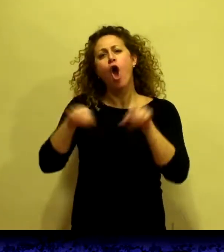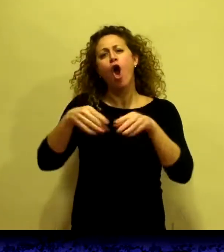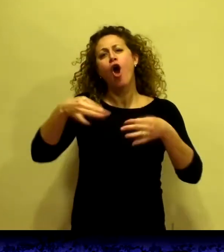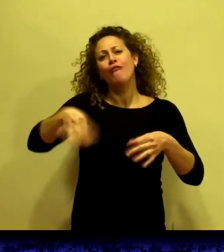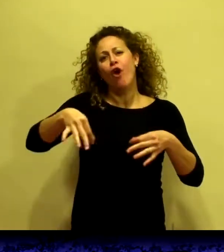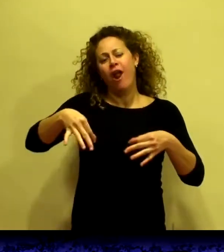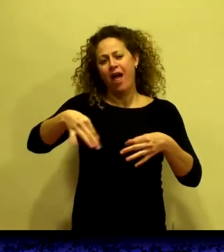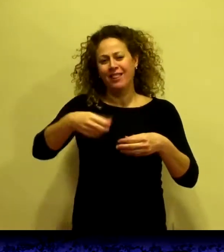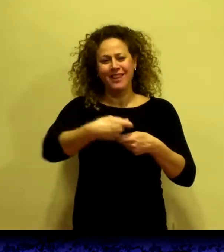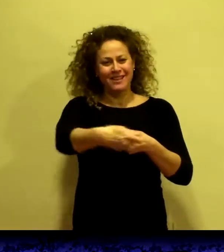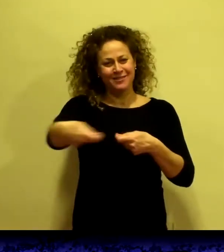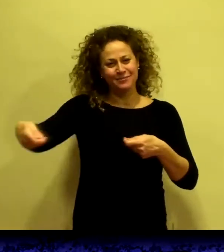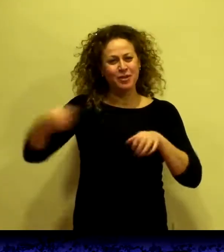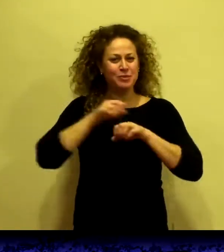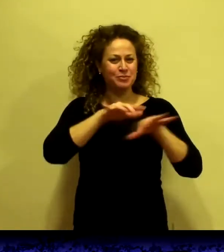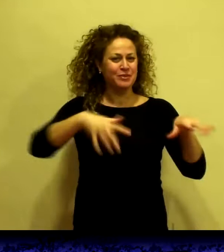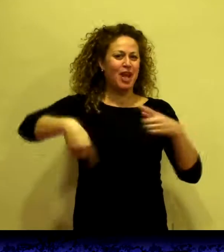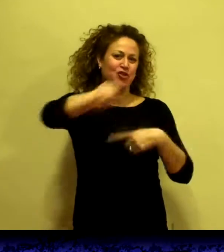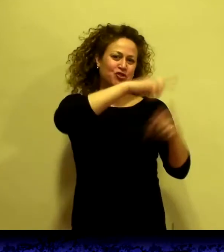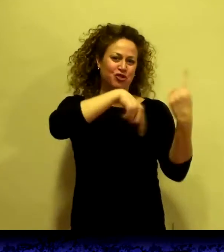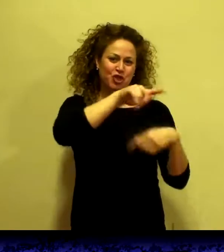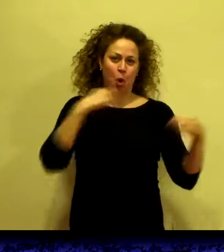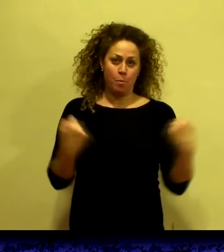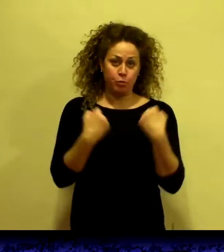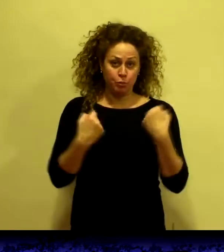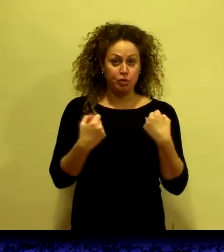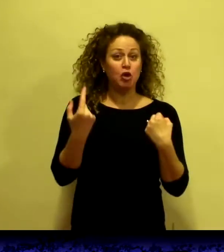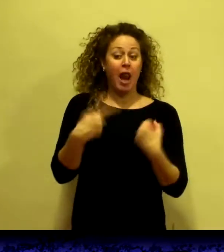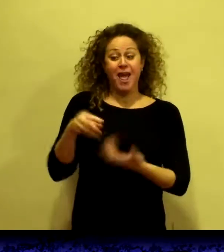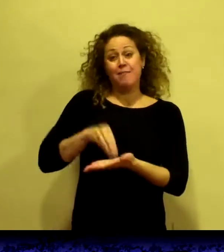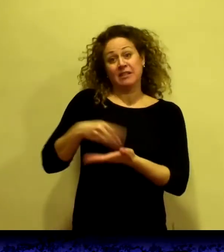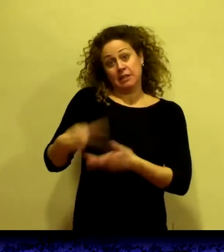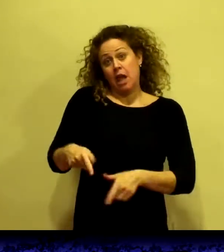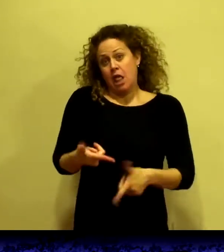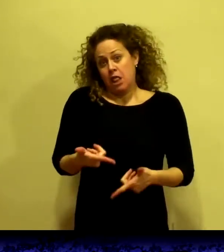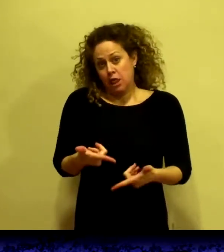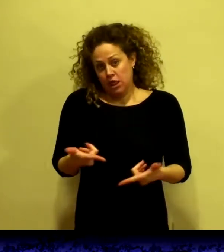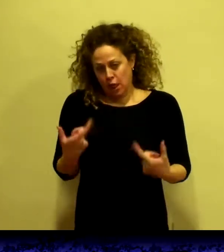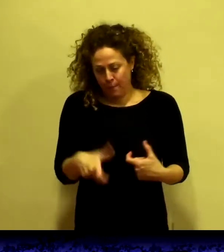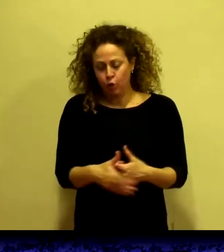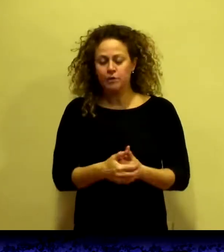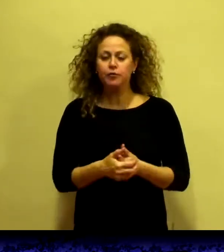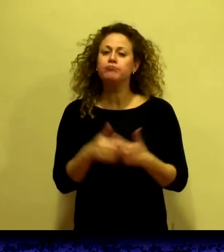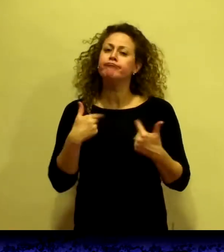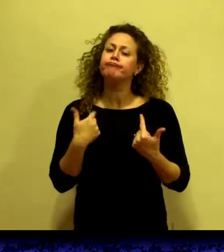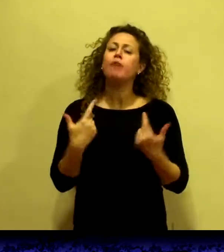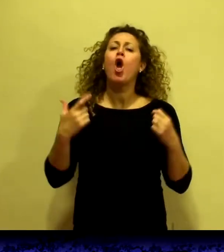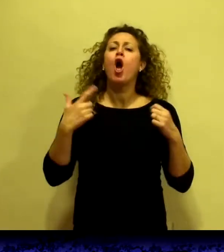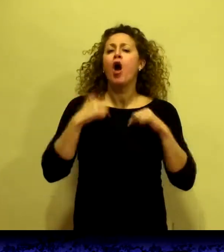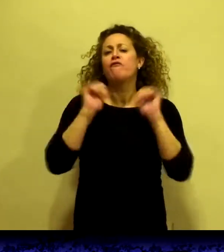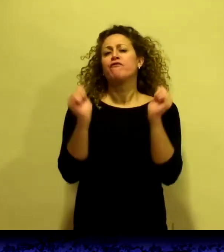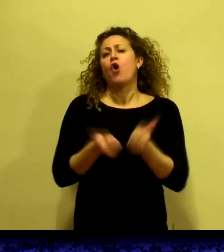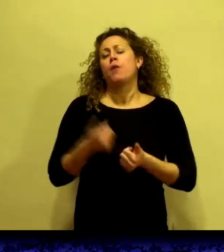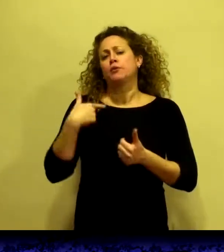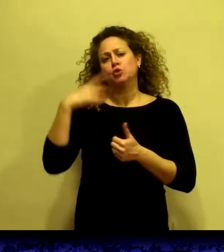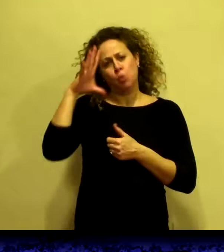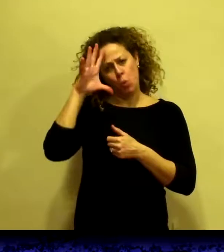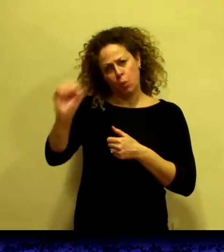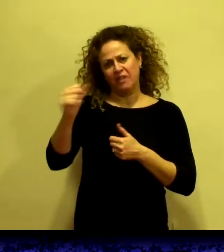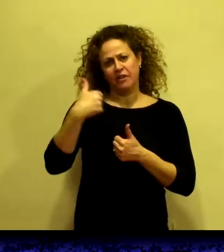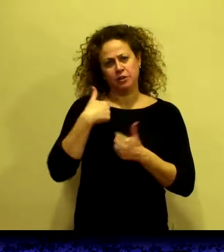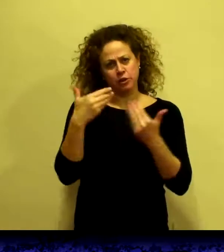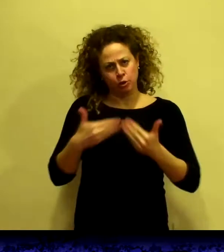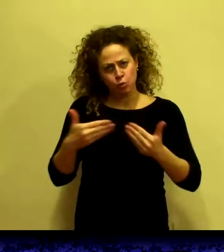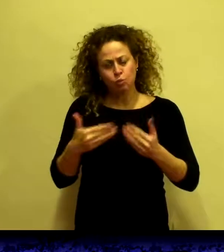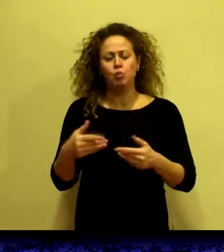per questo non è qui. Abbiamo entrambi una formazione universitaria abbastanza complementare, la mia umanistica, lui